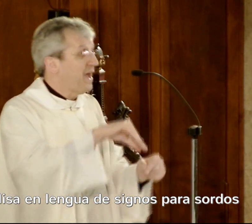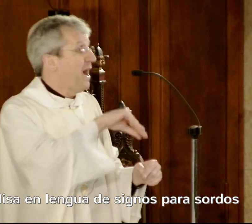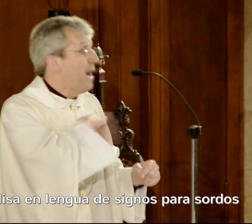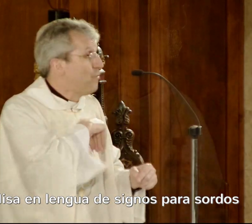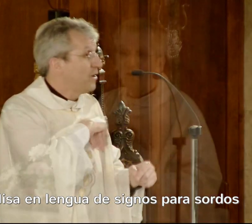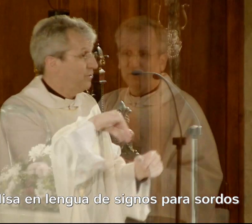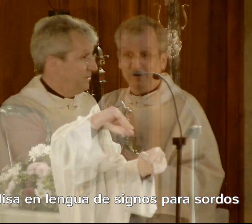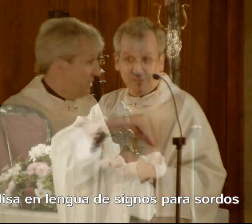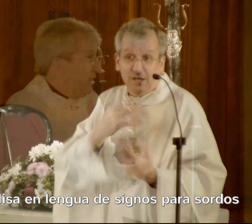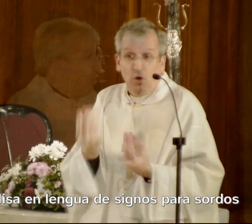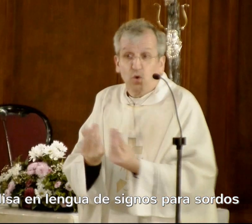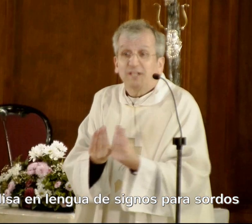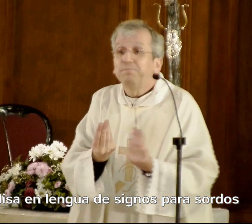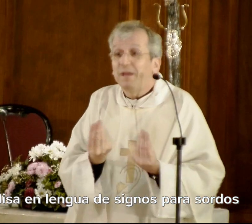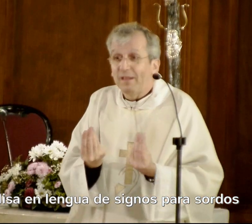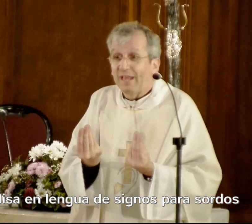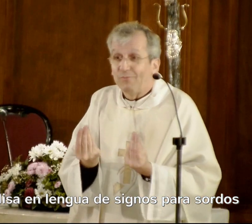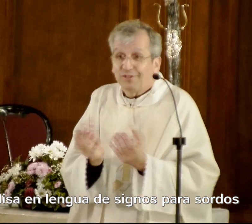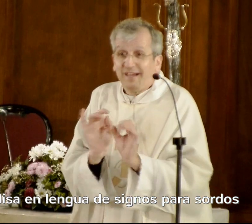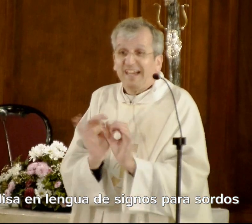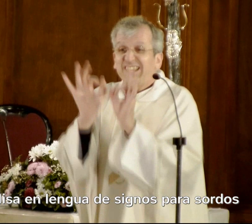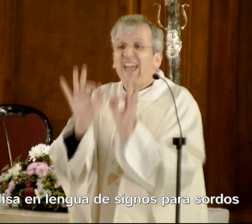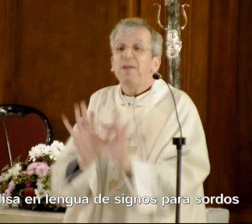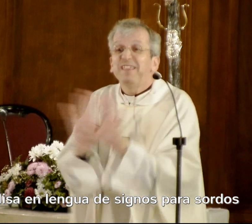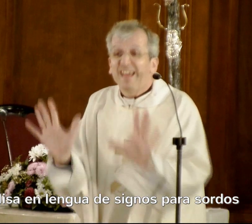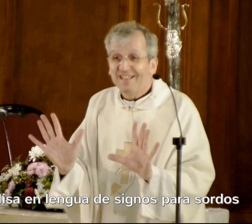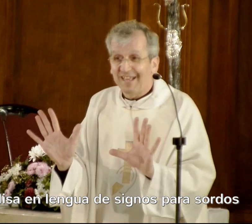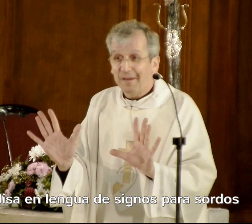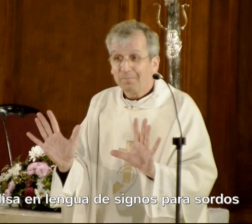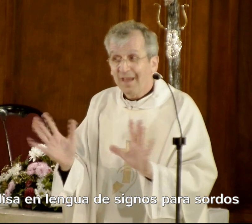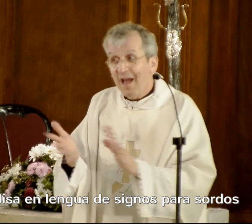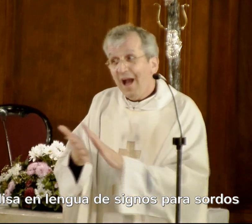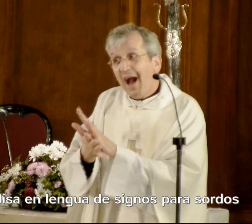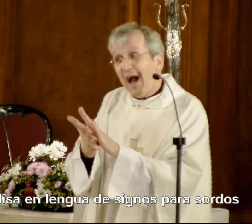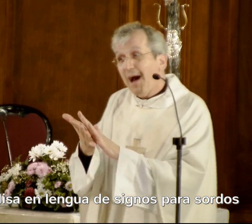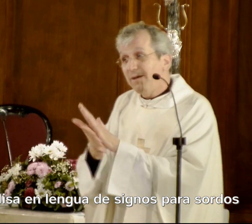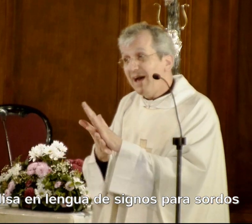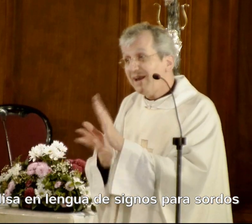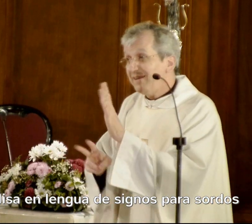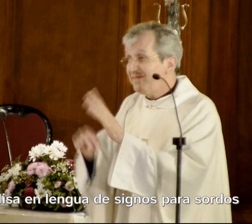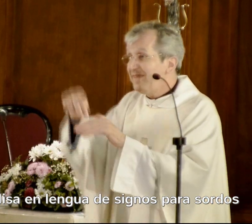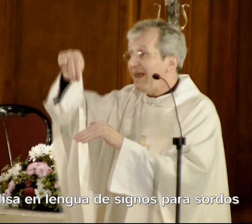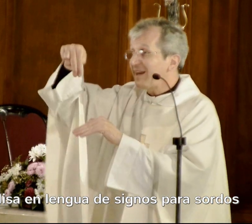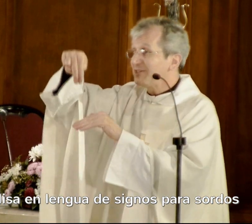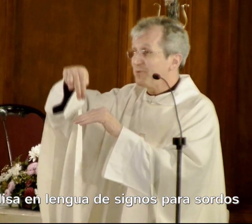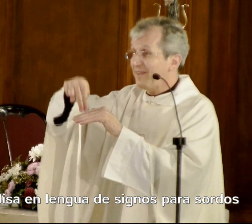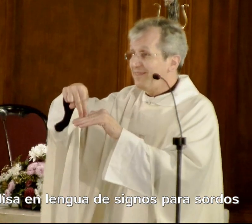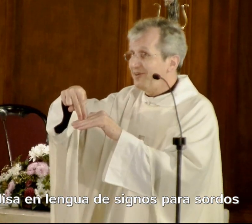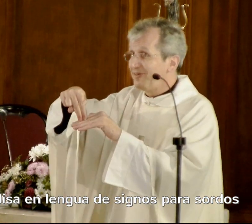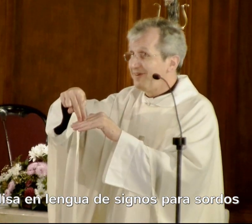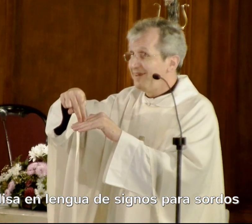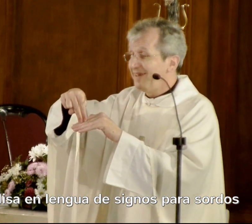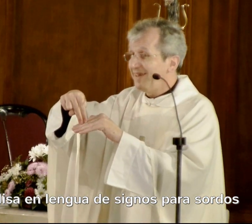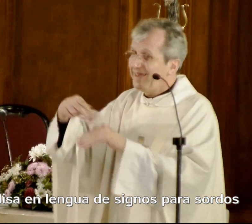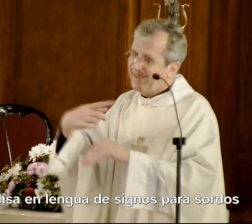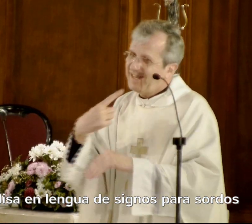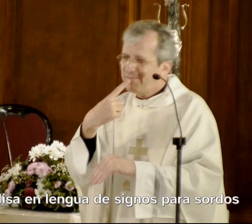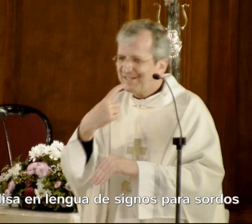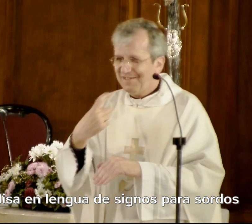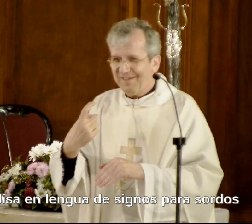ha muerto. Es decir, lo experimentamos, es evidente. Hablar de la resurrección es más